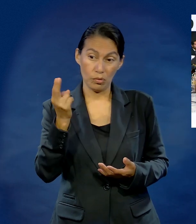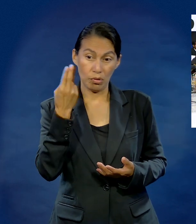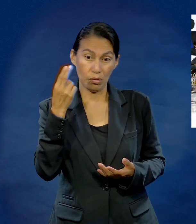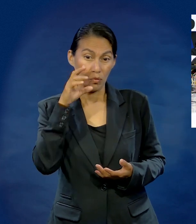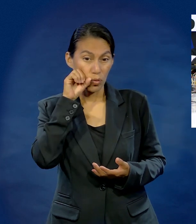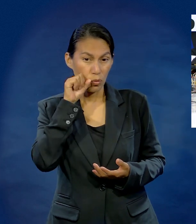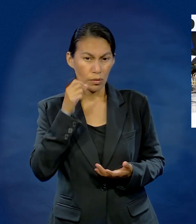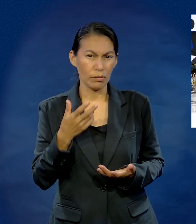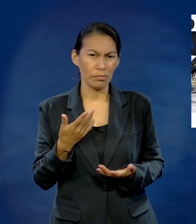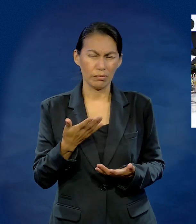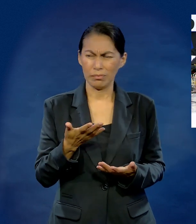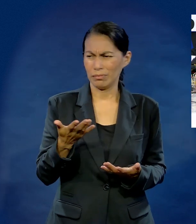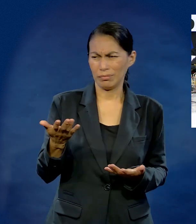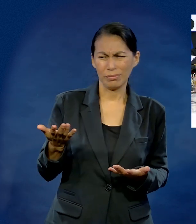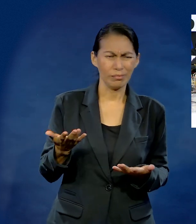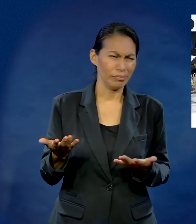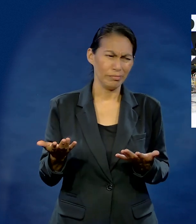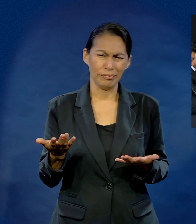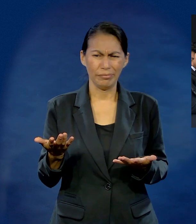real o imaginario?